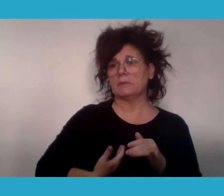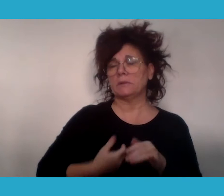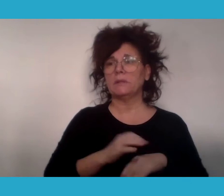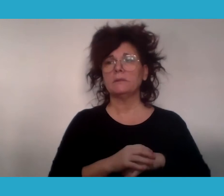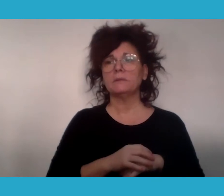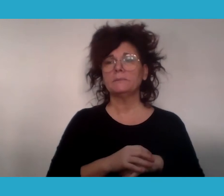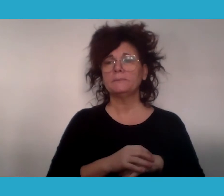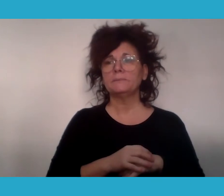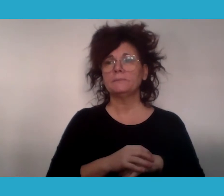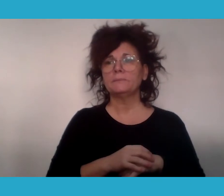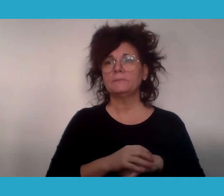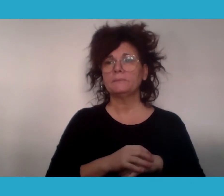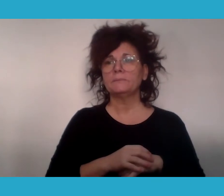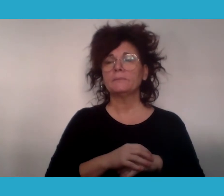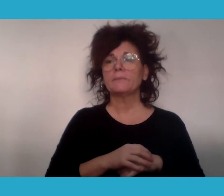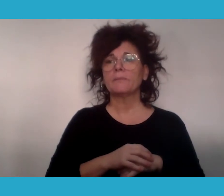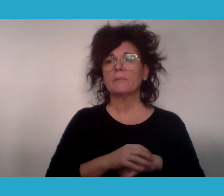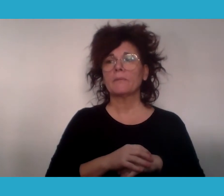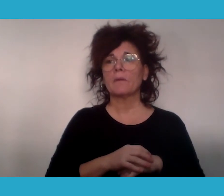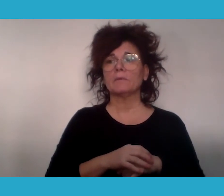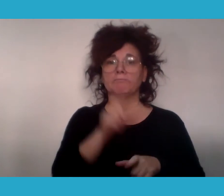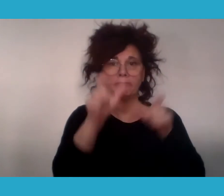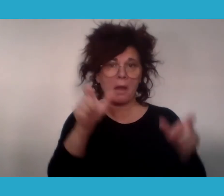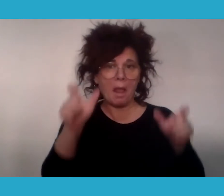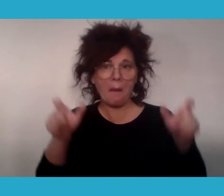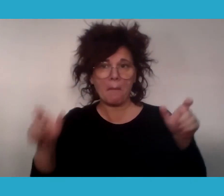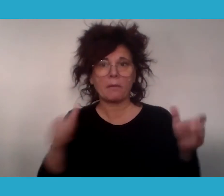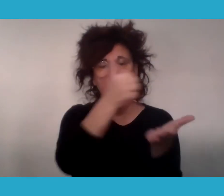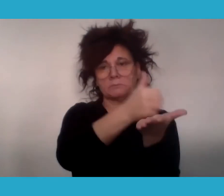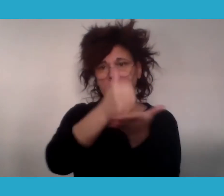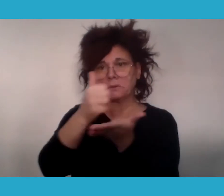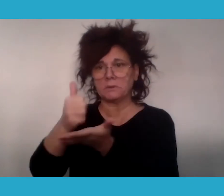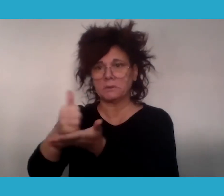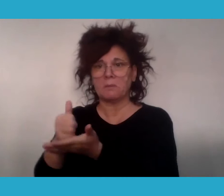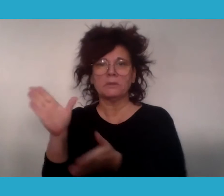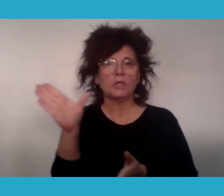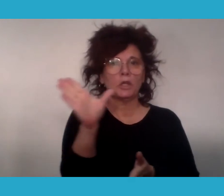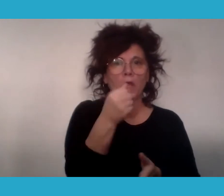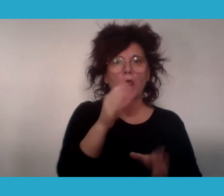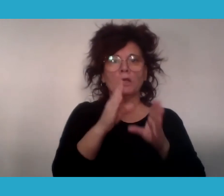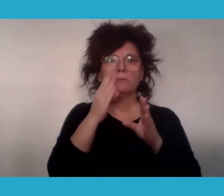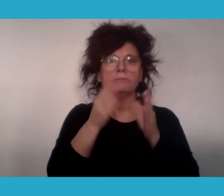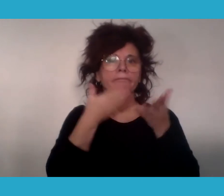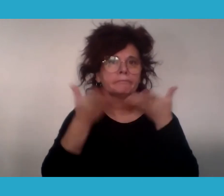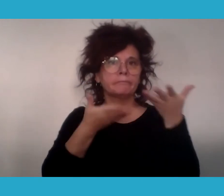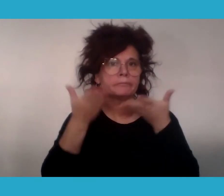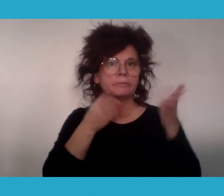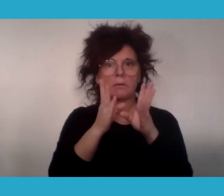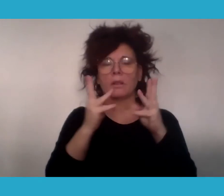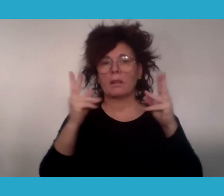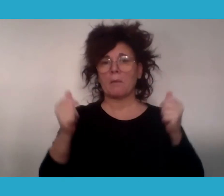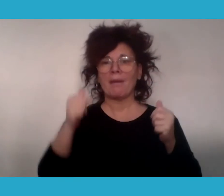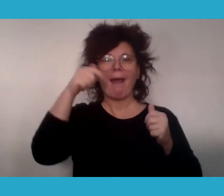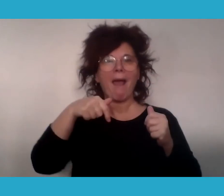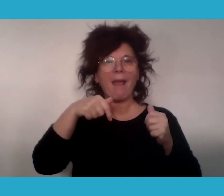audiencia, de la fecha que al terminar la exposición de todos los participantes, oradores,